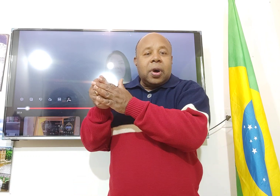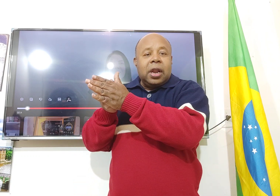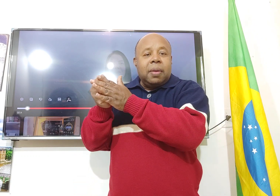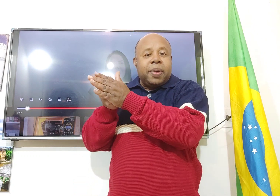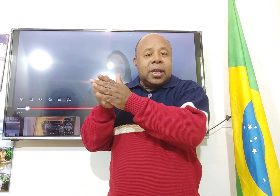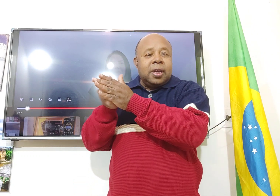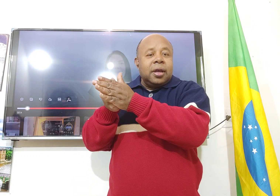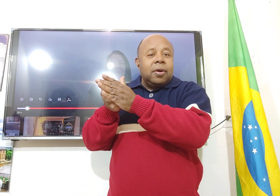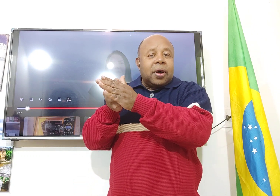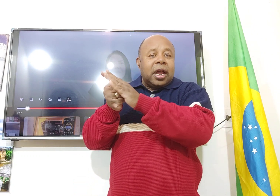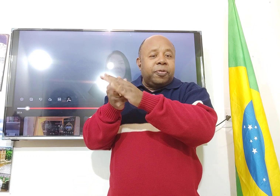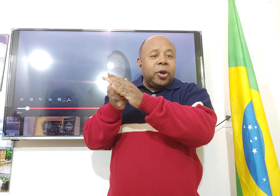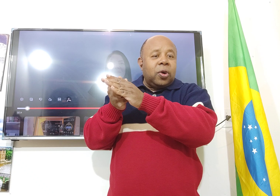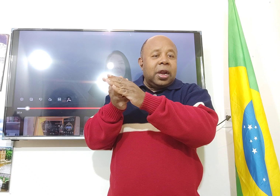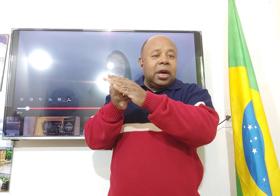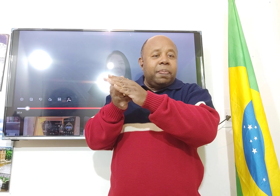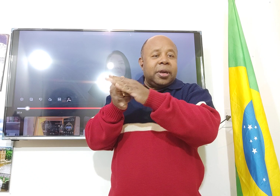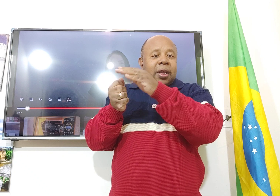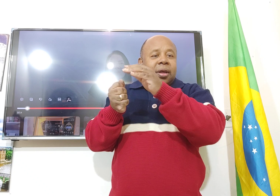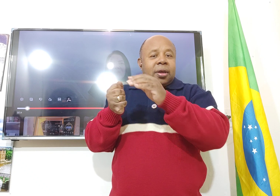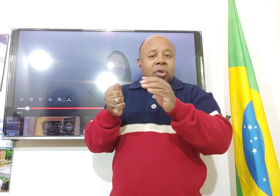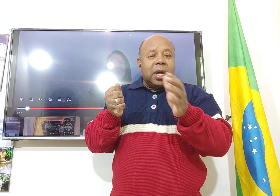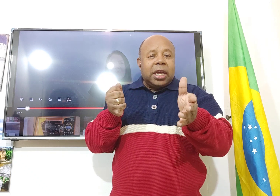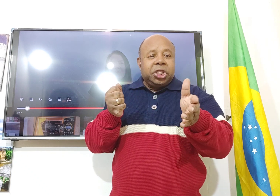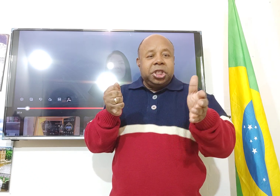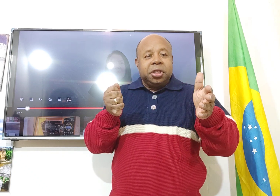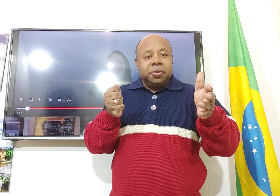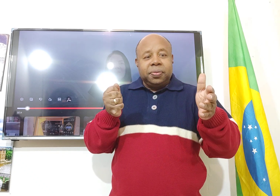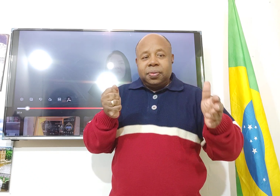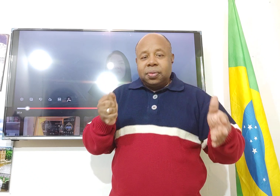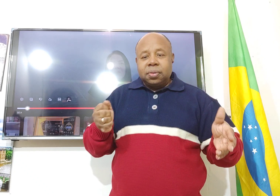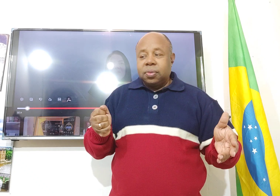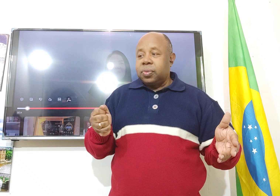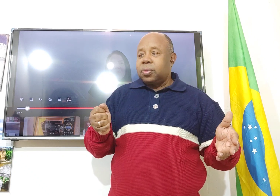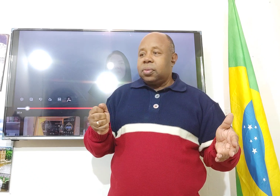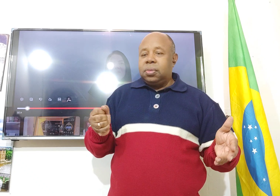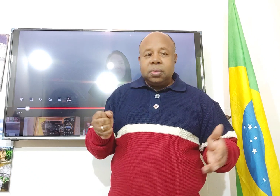a lâmpada do Aladim.